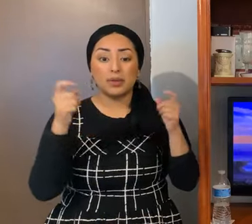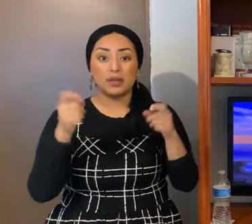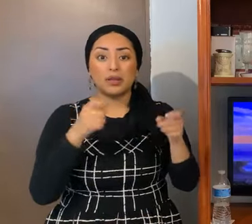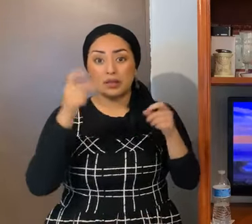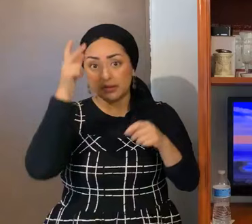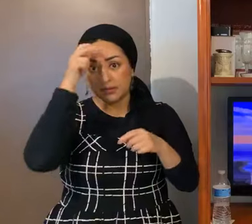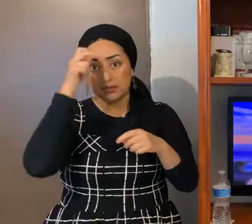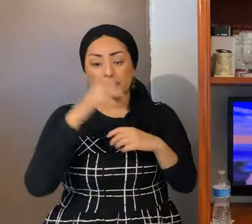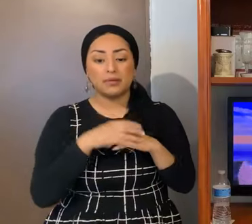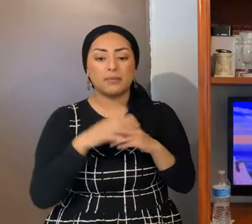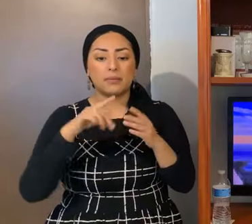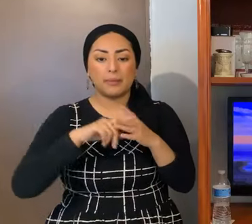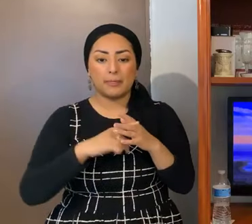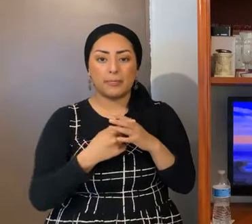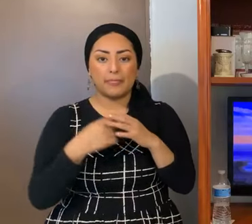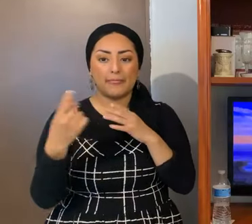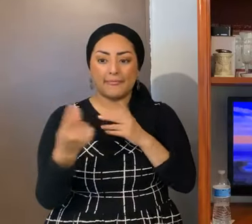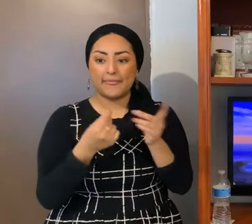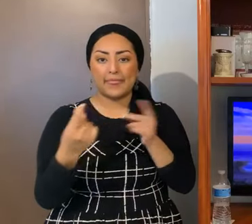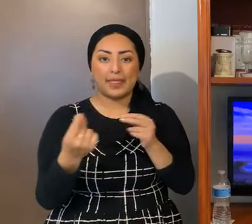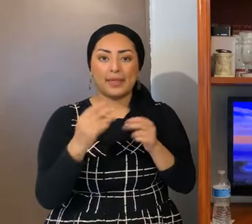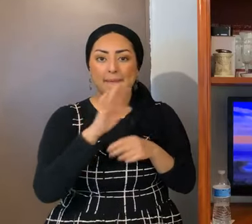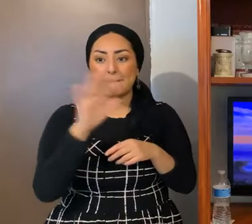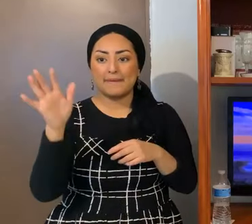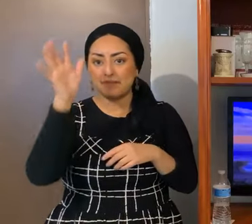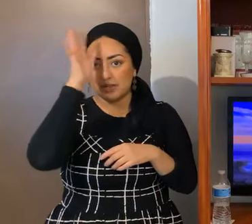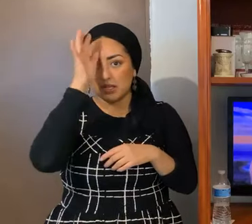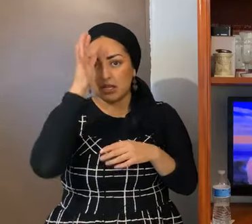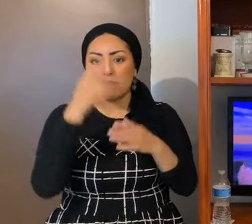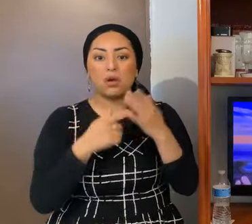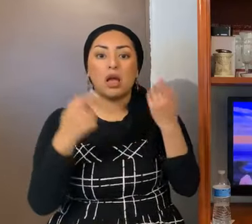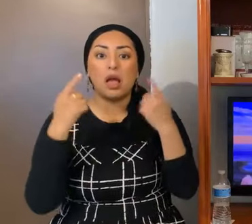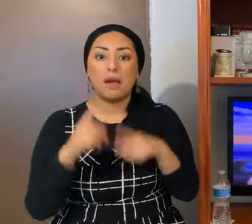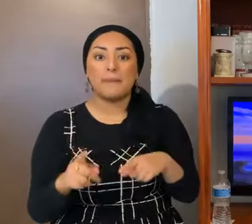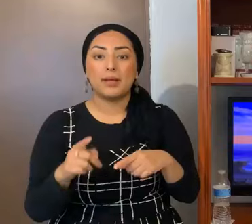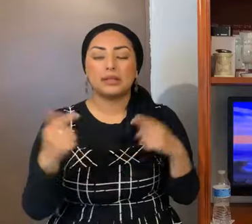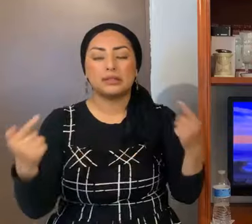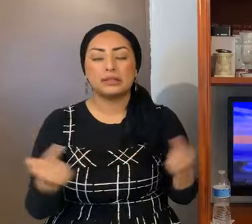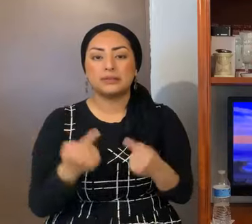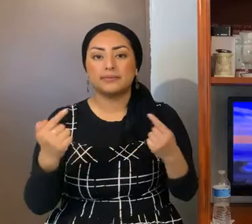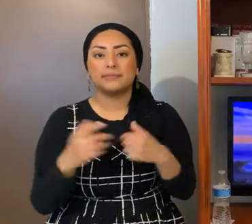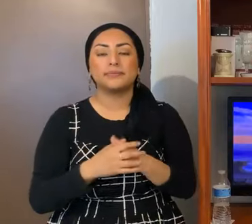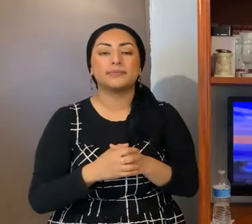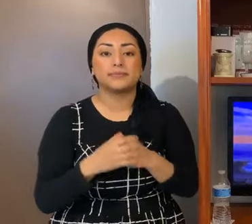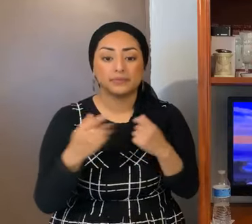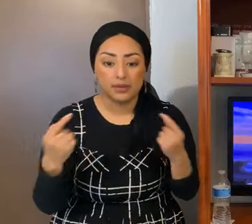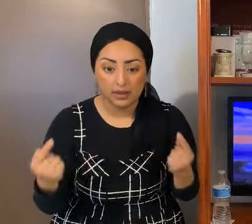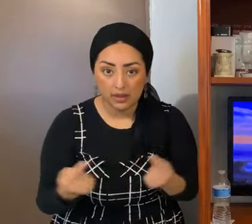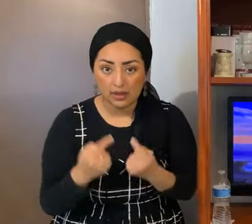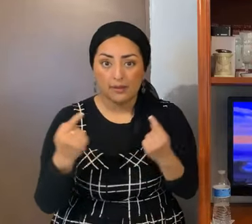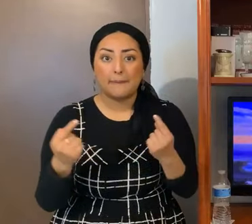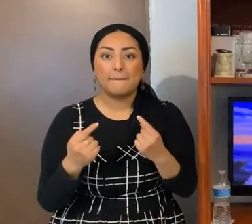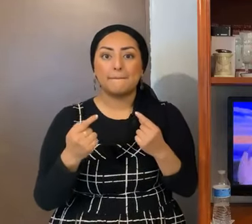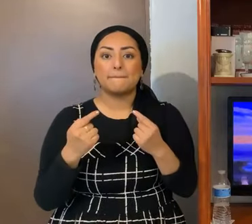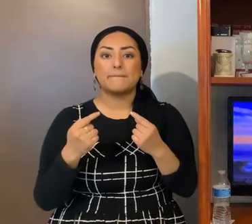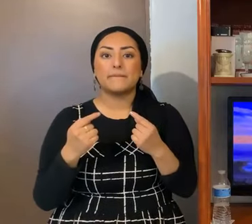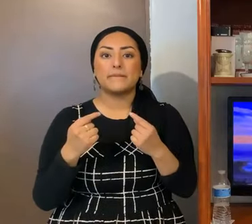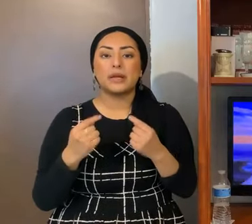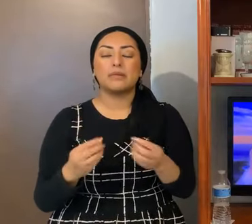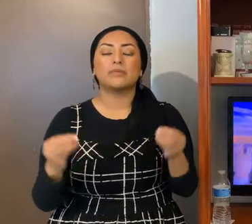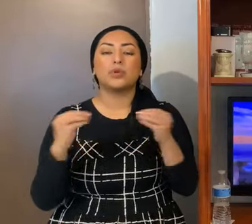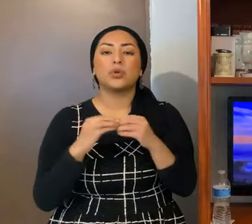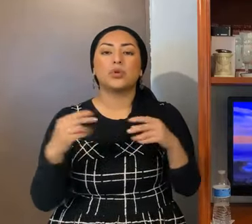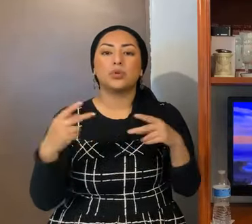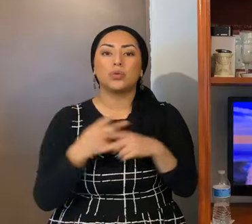Hasatán, empieza a hacer las obras de su padre. ¿Y qué pasa? Pues que esos son pecados. Y los pecados son cada vez